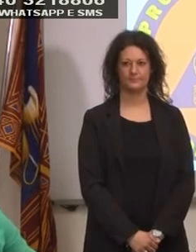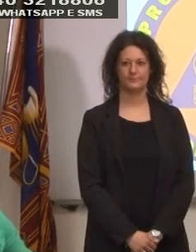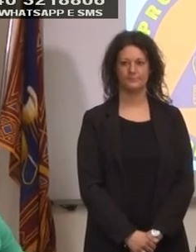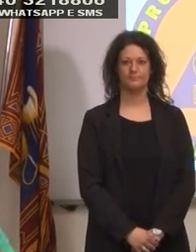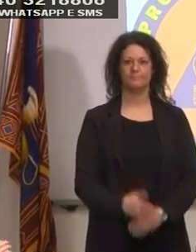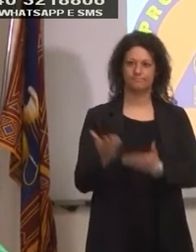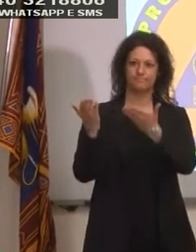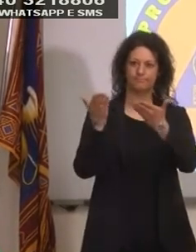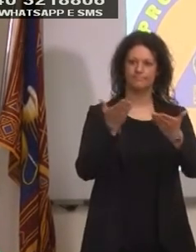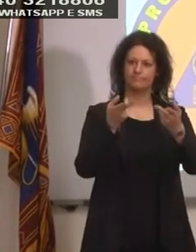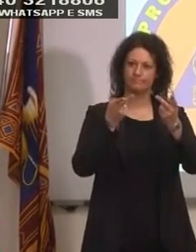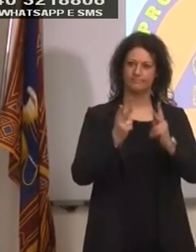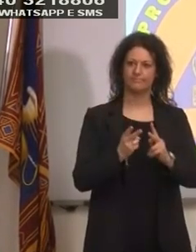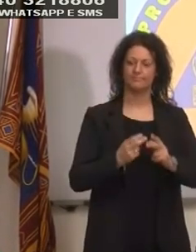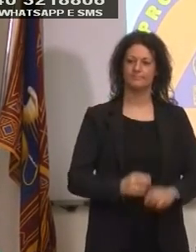Sì, accomodatevi, prego.